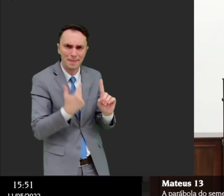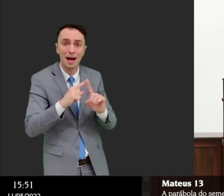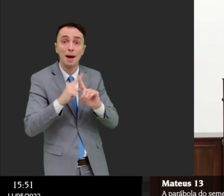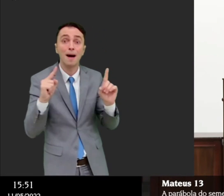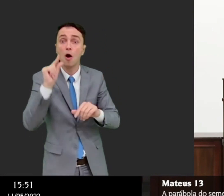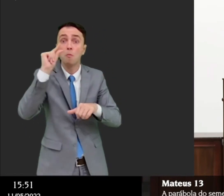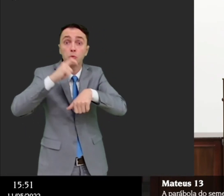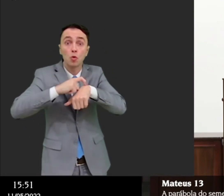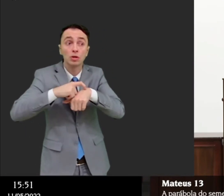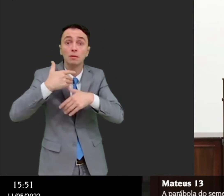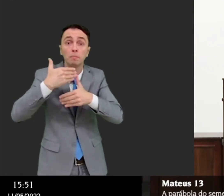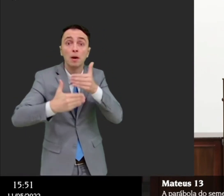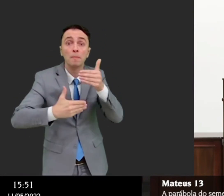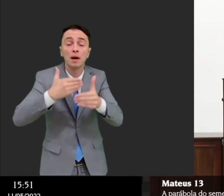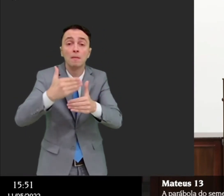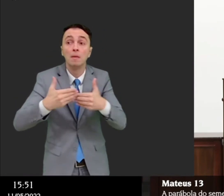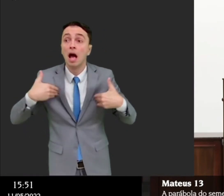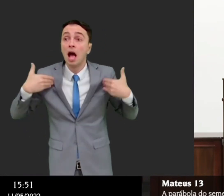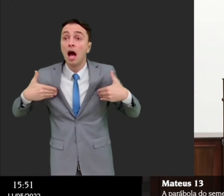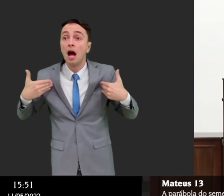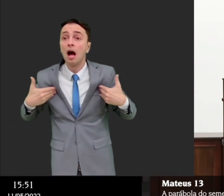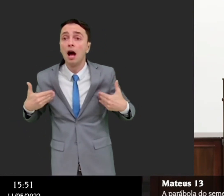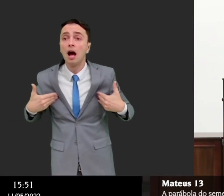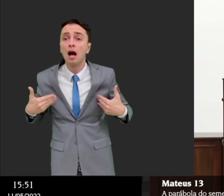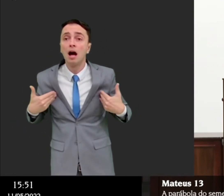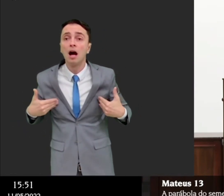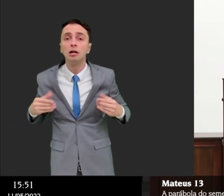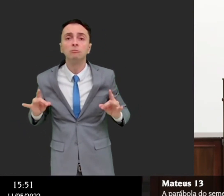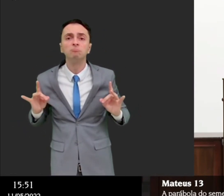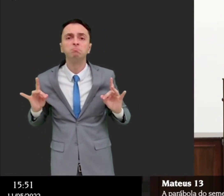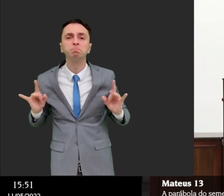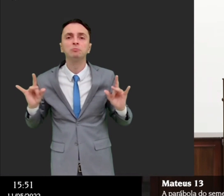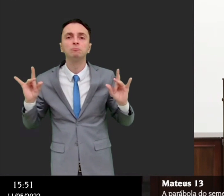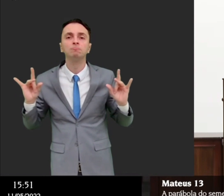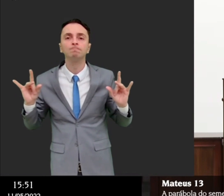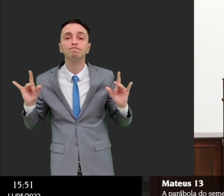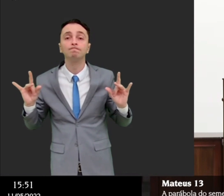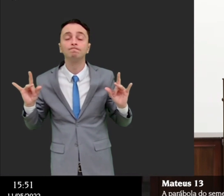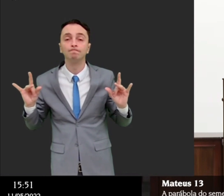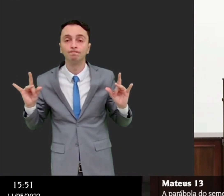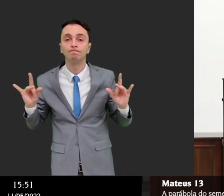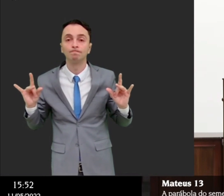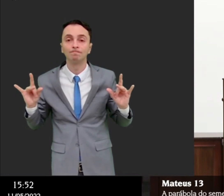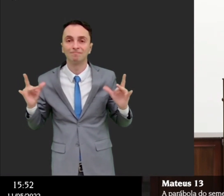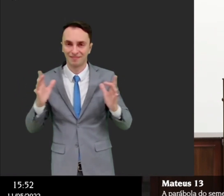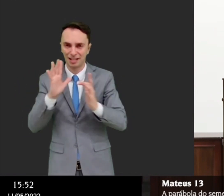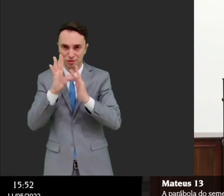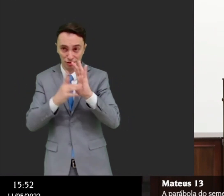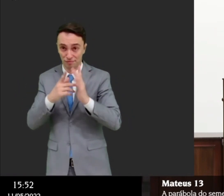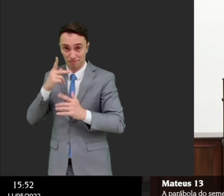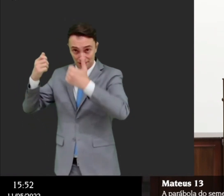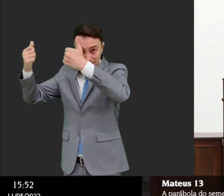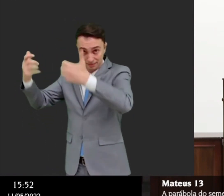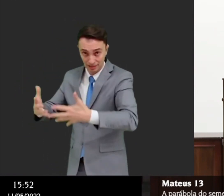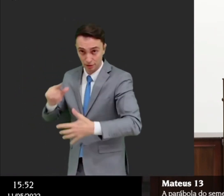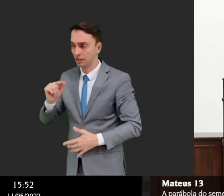momentâneo. E aí vem o que o Senhor disse. Disse o Senhor,